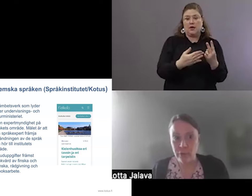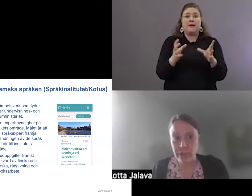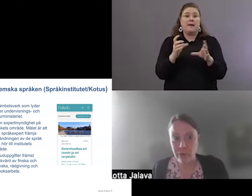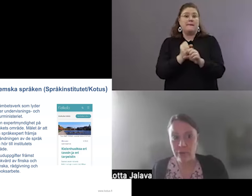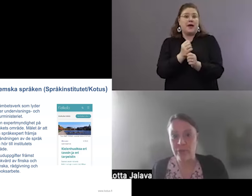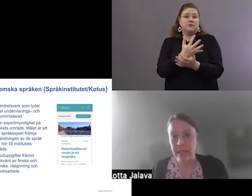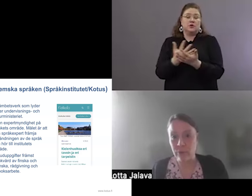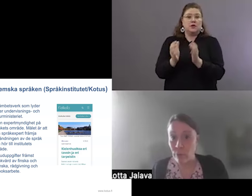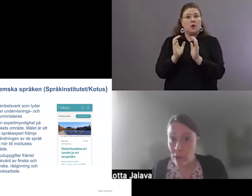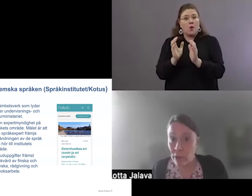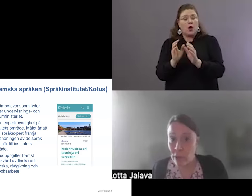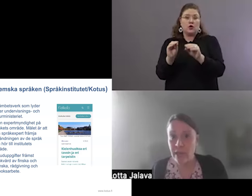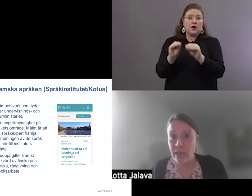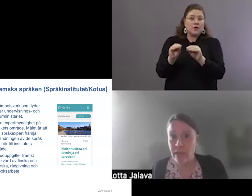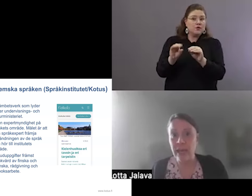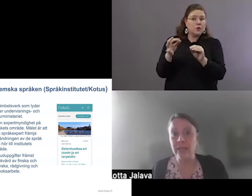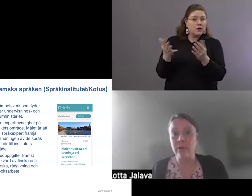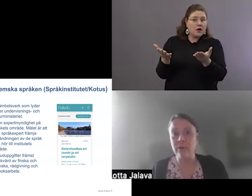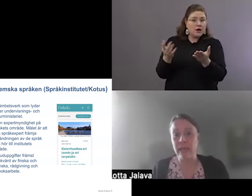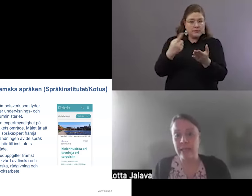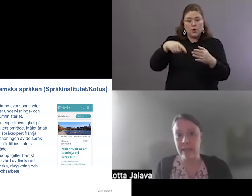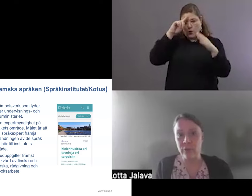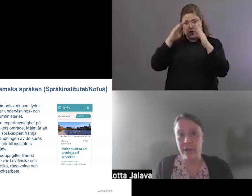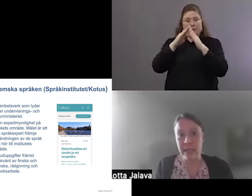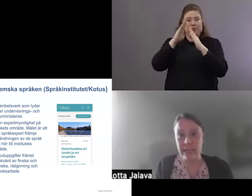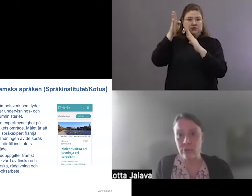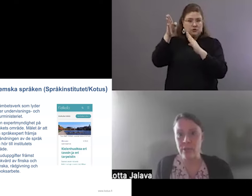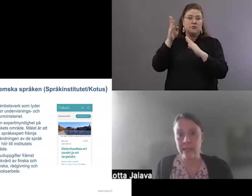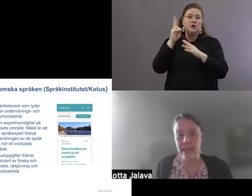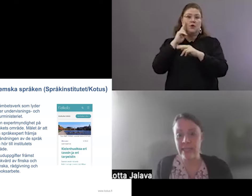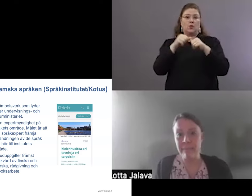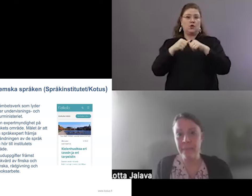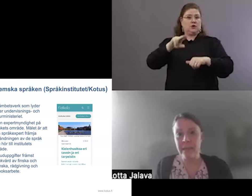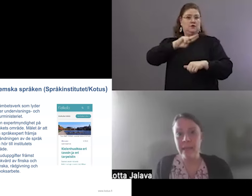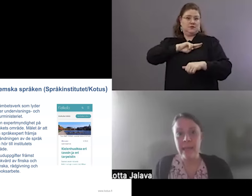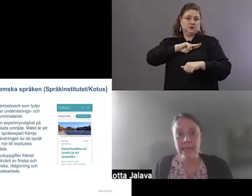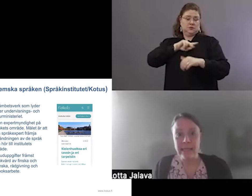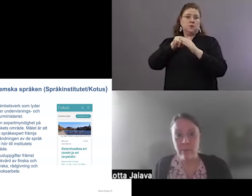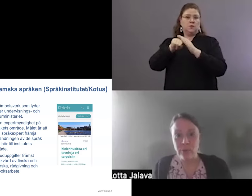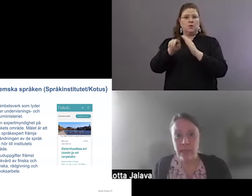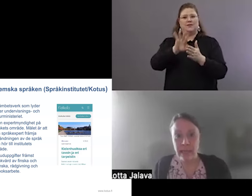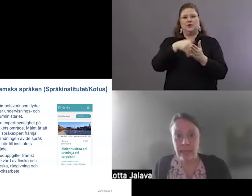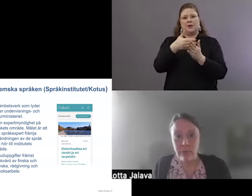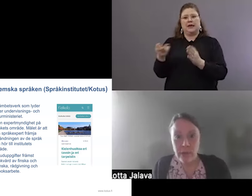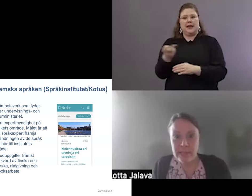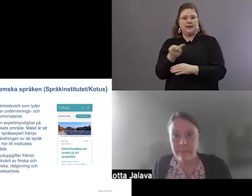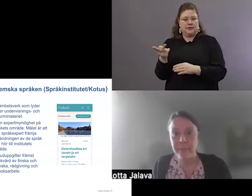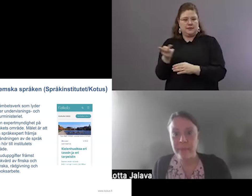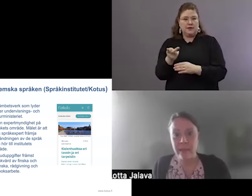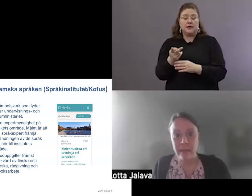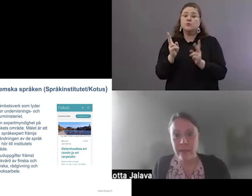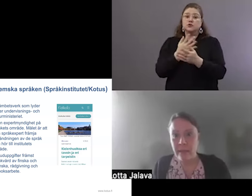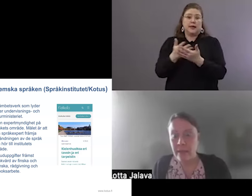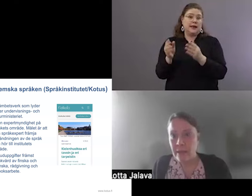ja neuvonta, on siirretty yliopistoihin, ja Kuurojen liittohan huolehtii viittomakielten osalta näistä ja myös kielineuvonnasta.